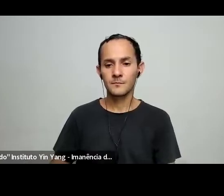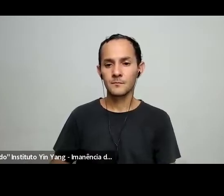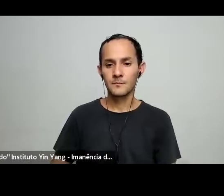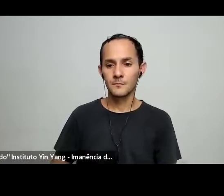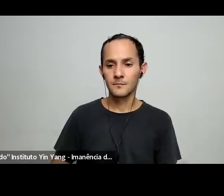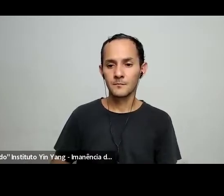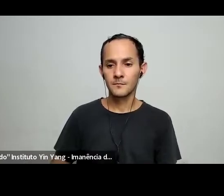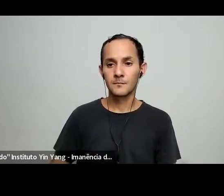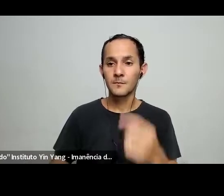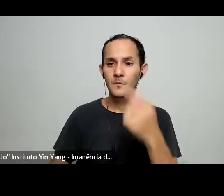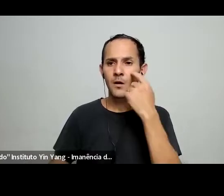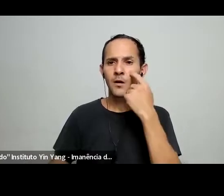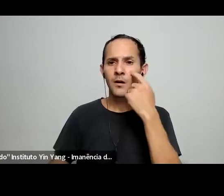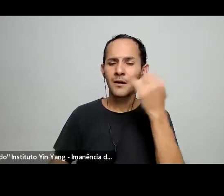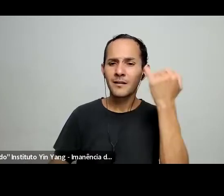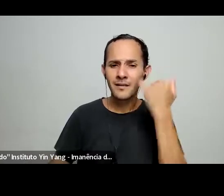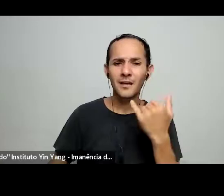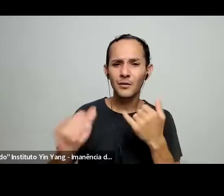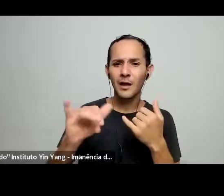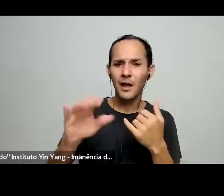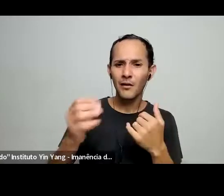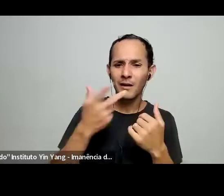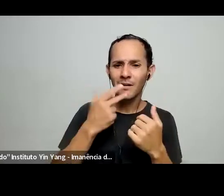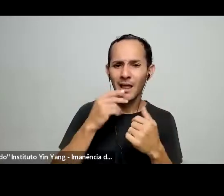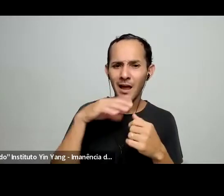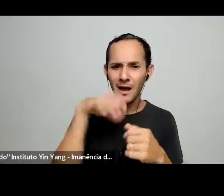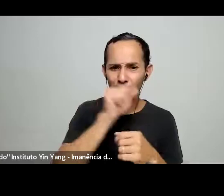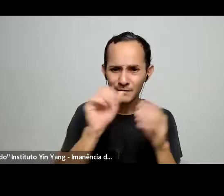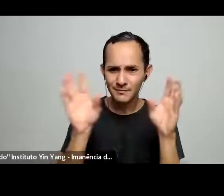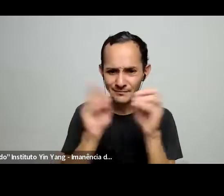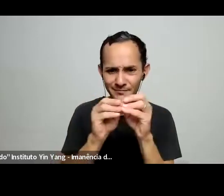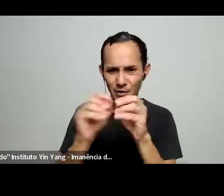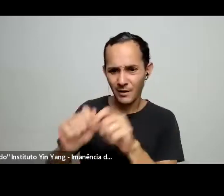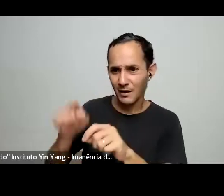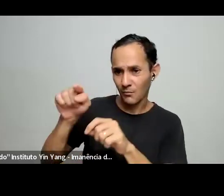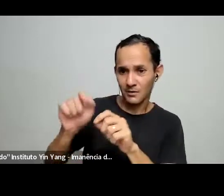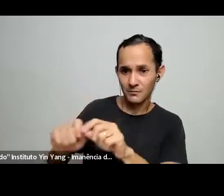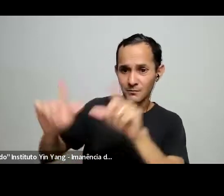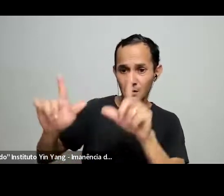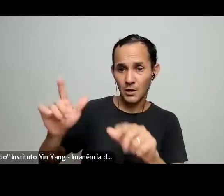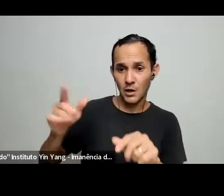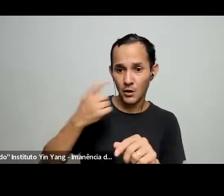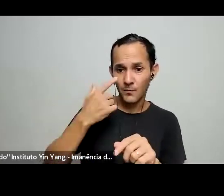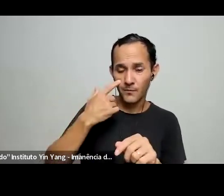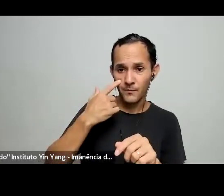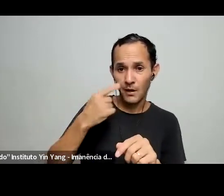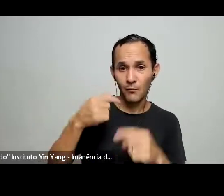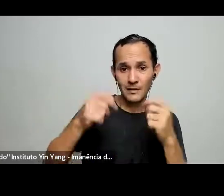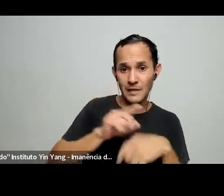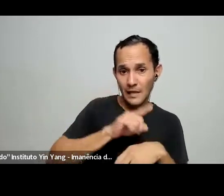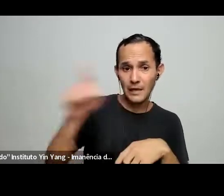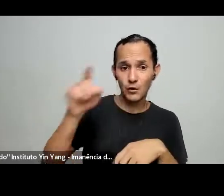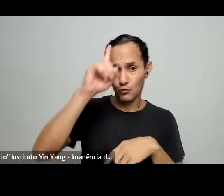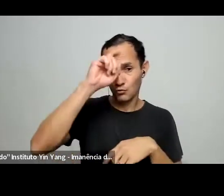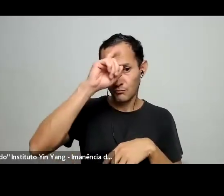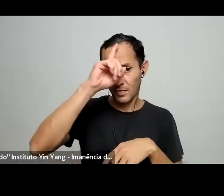Ô Inácio, Caio, eu gostaria de falar um negócio, só rapidinho, enquanto você abre a projeção, porque eu vou ter que ir ao hospital,